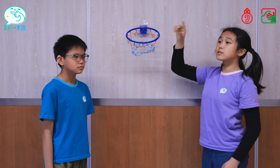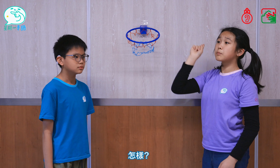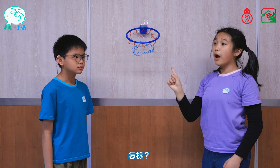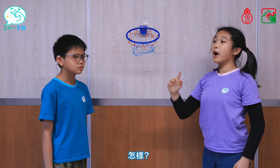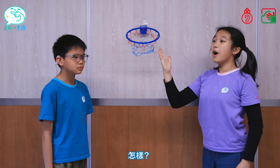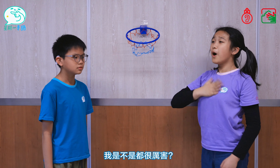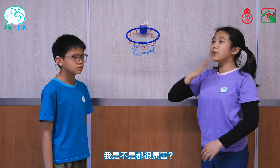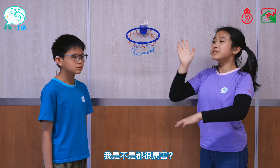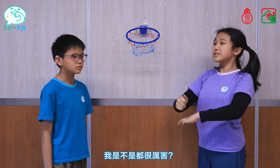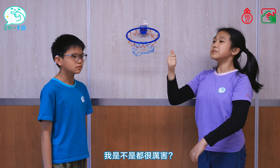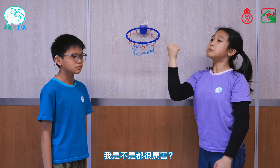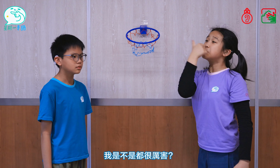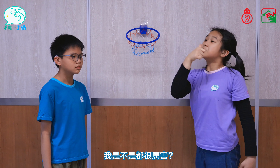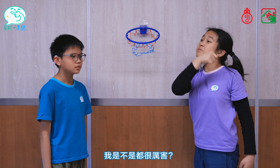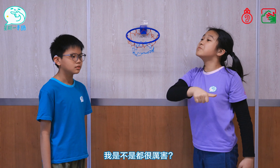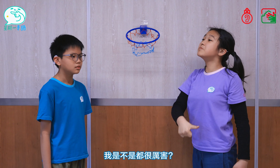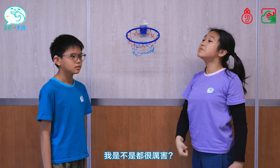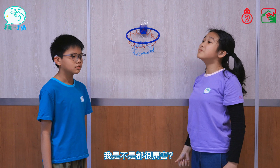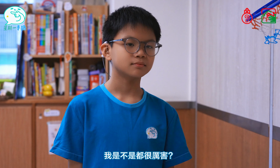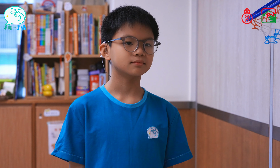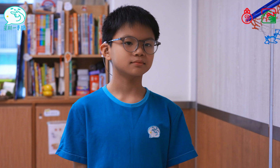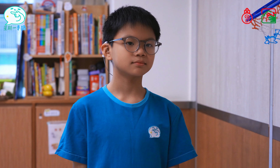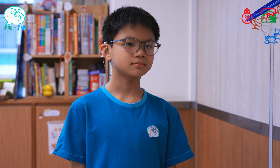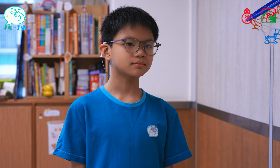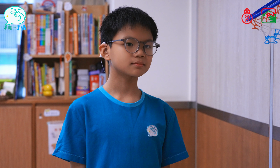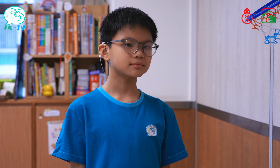點樣啊？我係咪好勁呢？